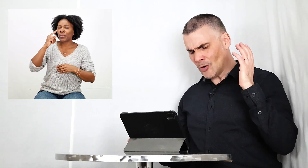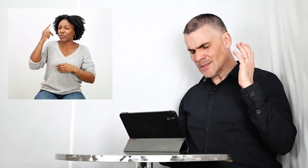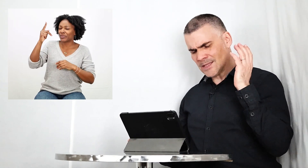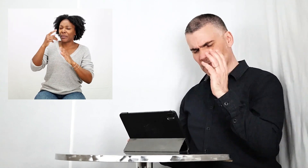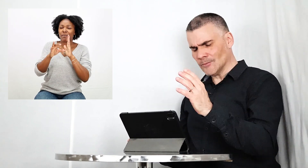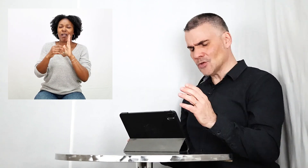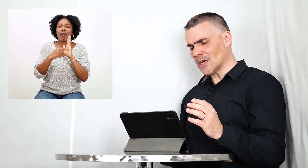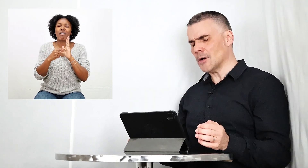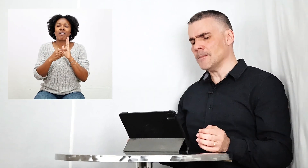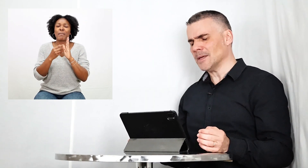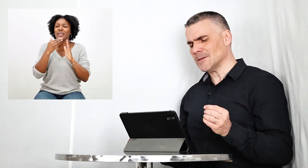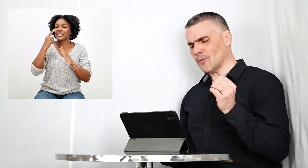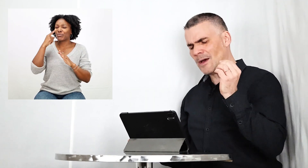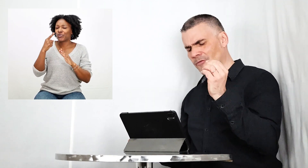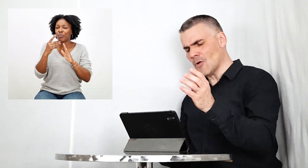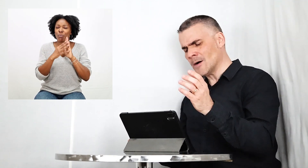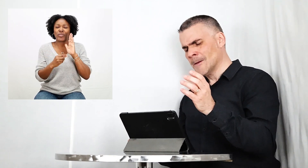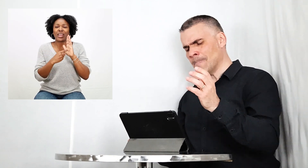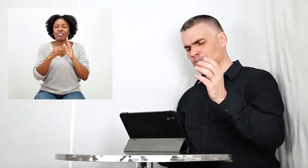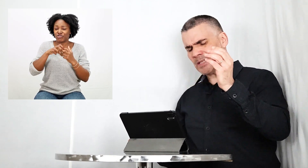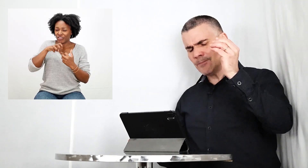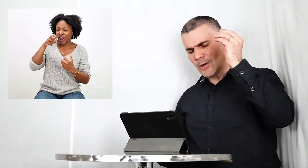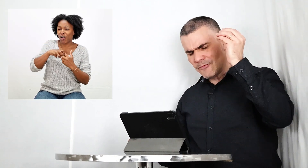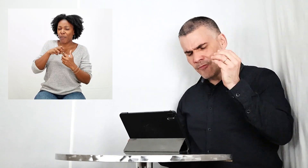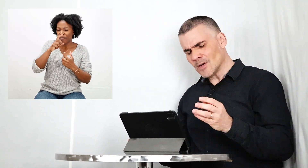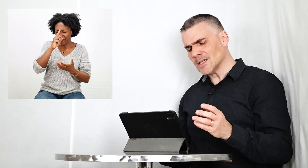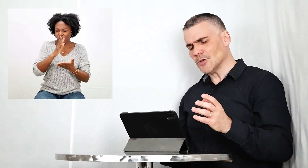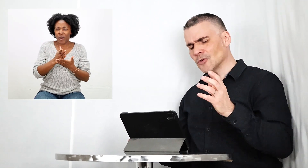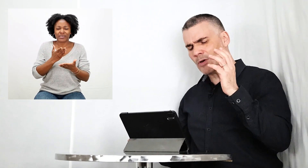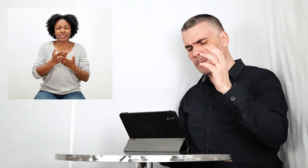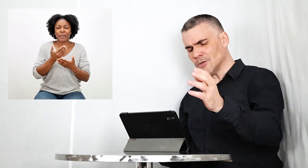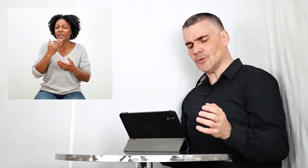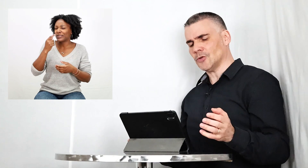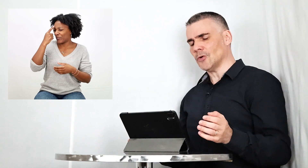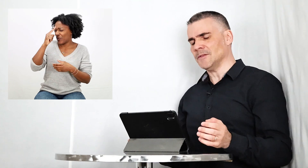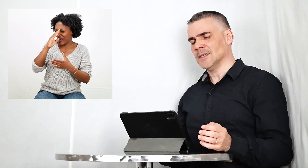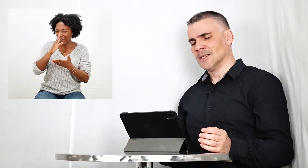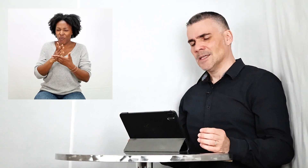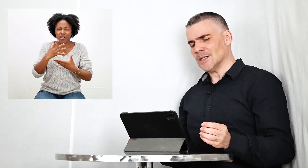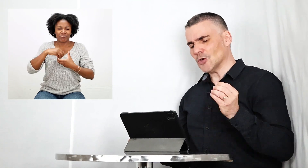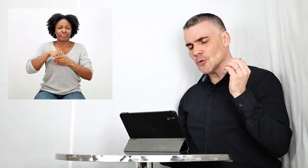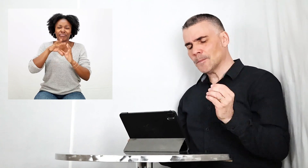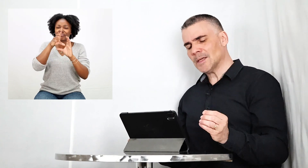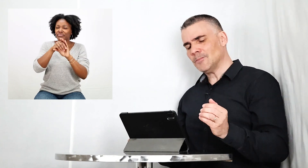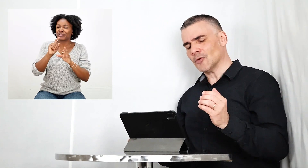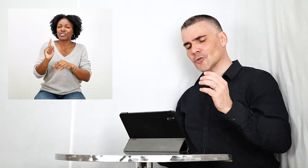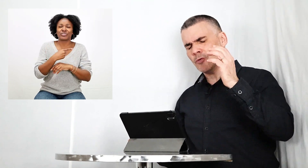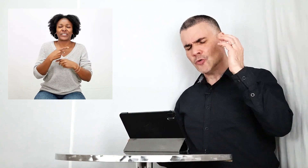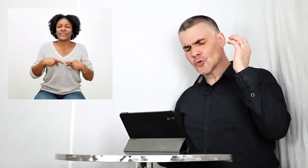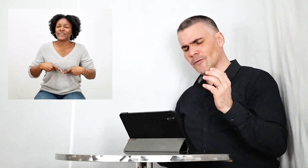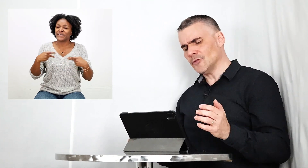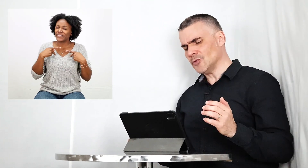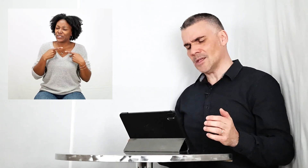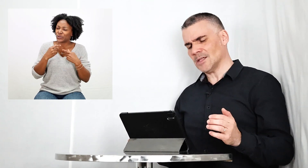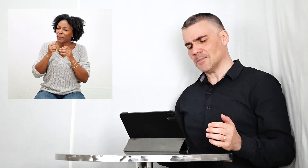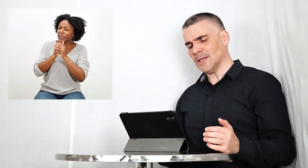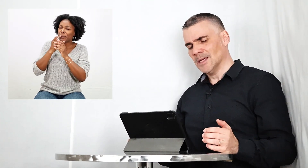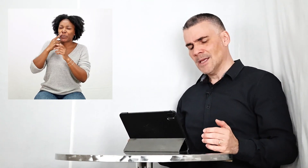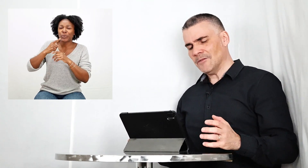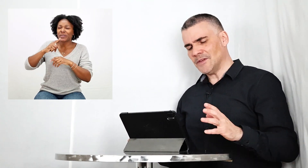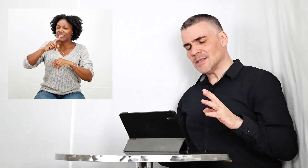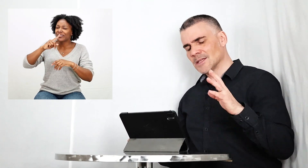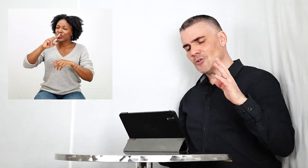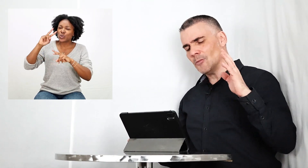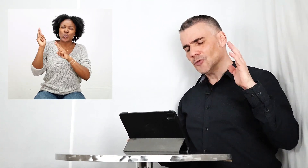merci pour cet exemple de Jacob, merci pour la foi, Seigneur, que tu as mis dans notre vie. Seigneur, je prie pour que le souffle du